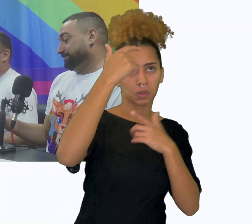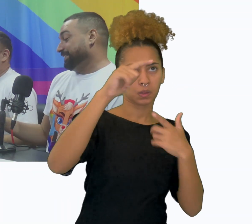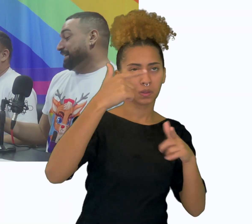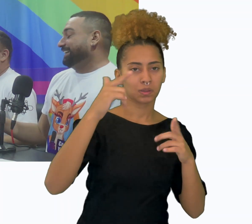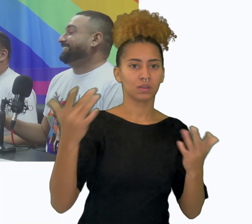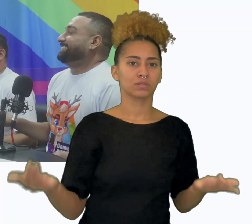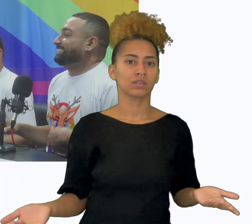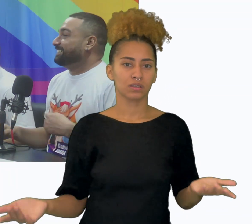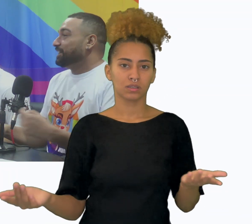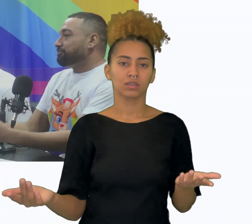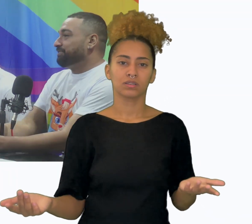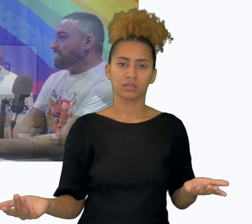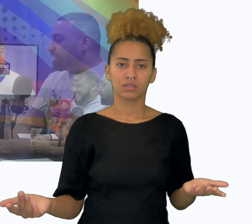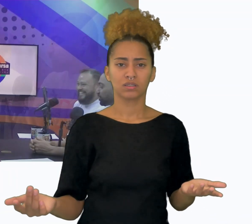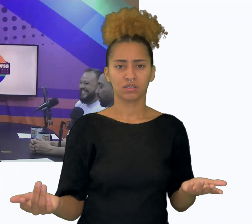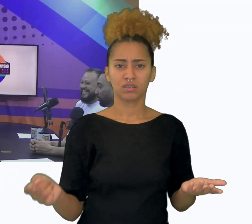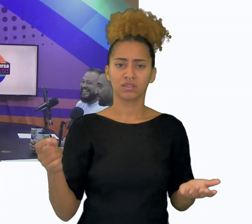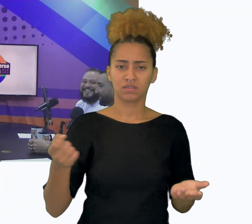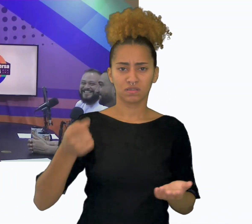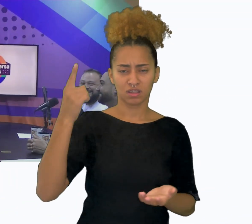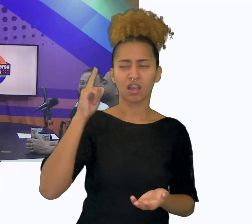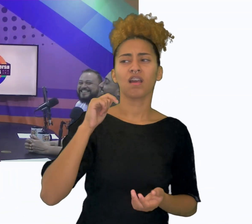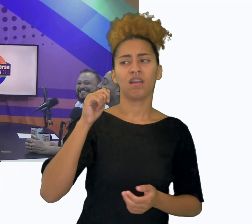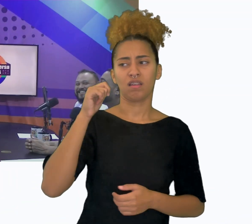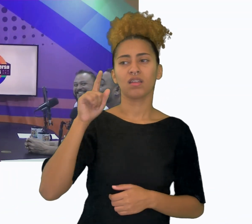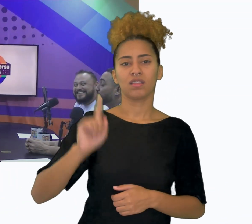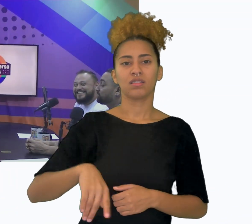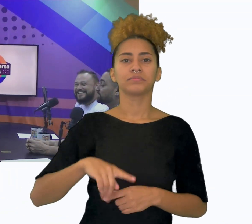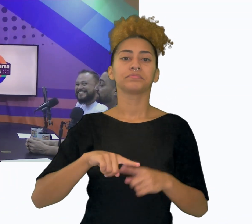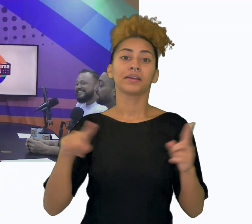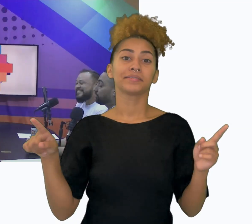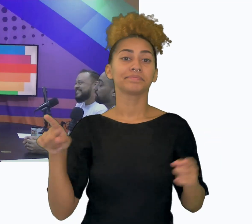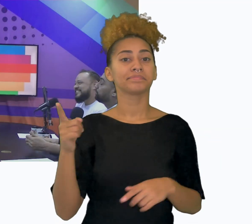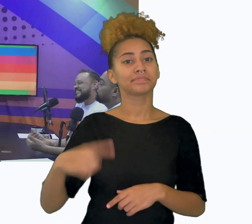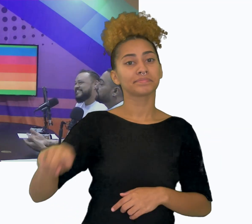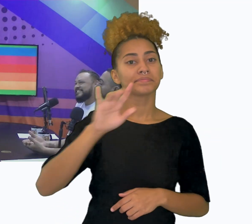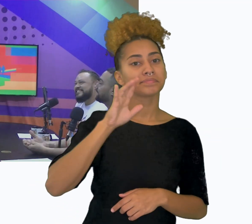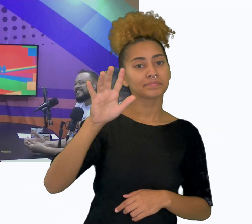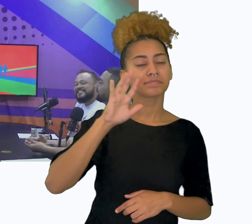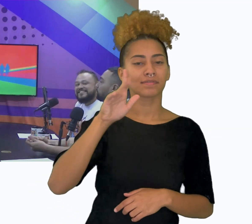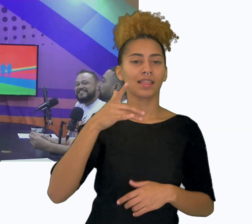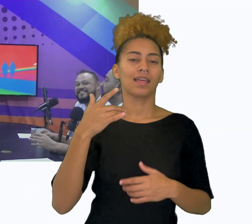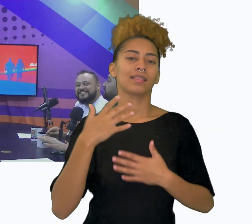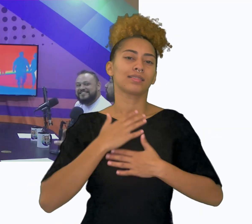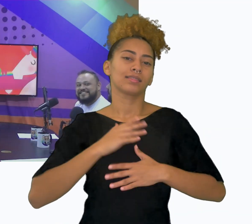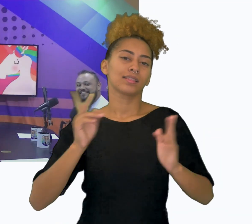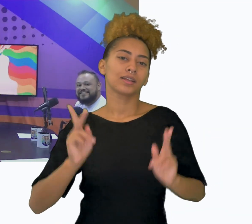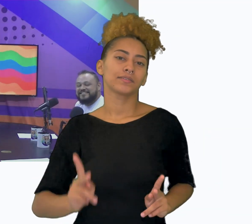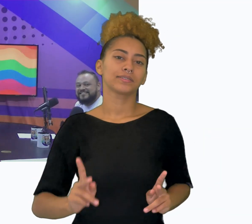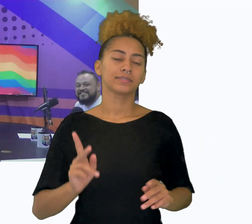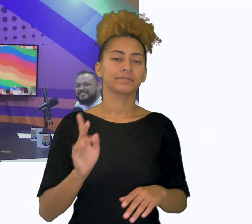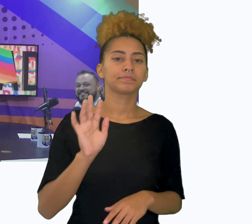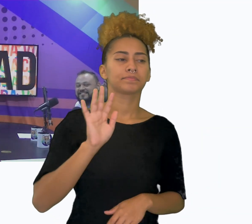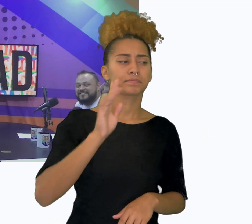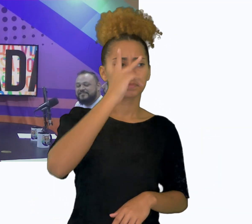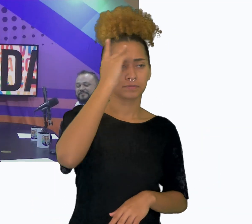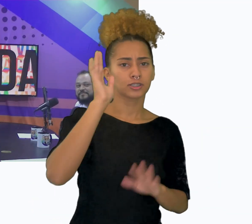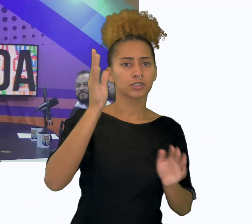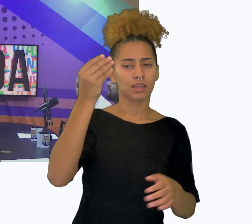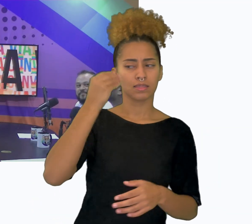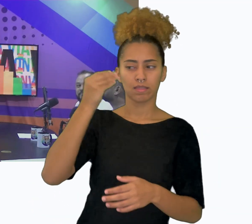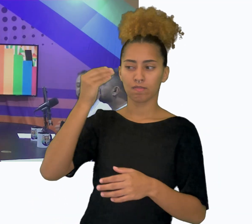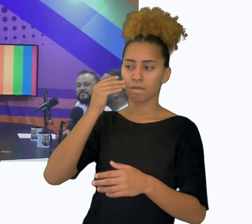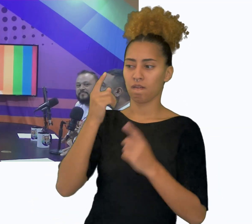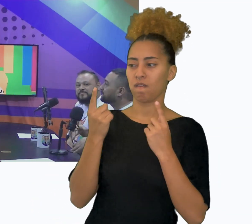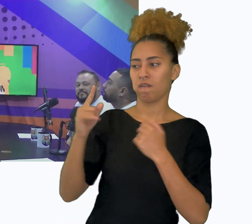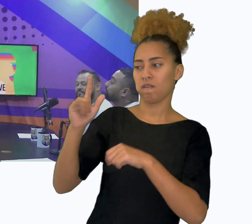Vilma. Velha sonsa. Não, mas vocês acham que por serem assim tranquilas, alguém já tentou